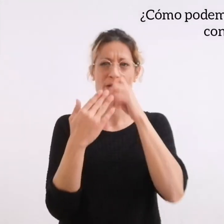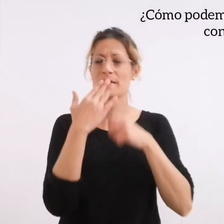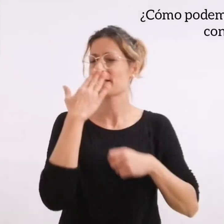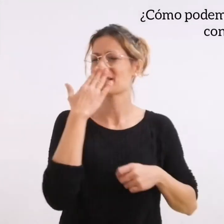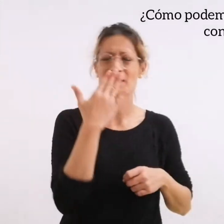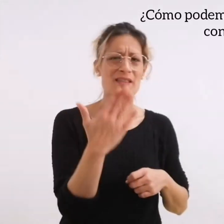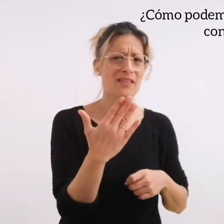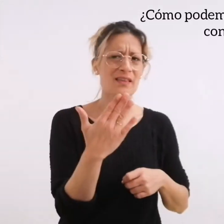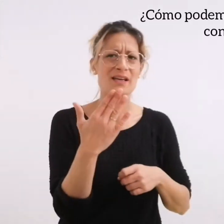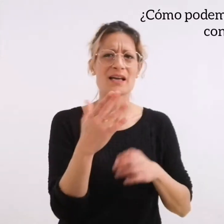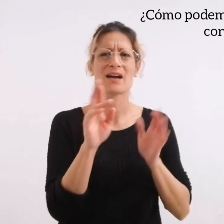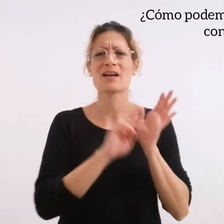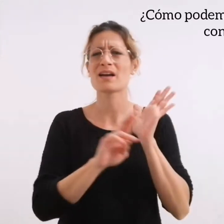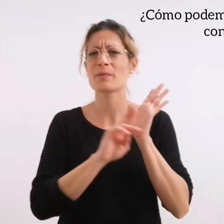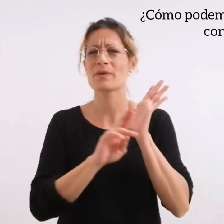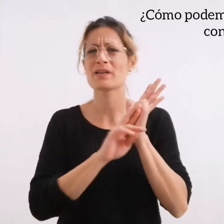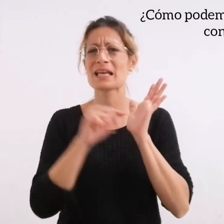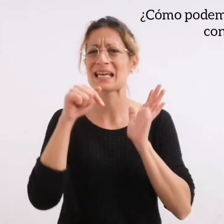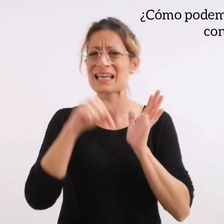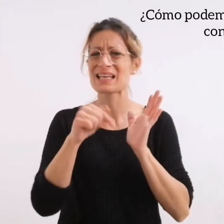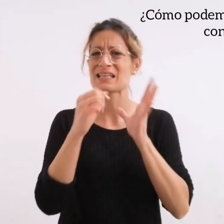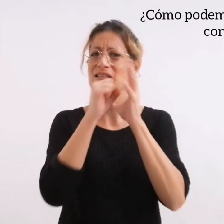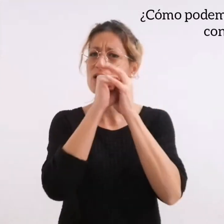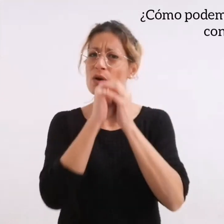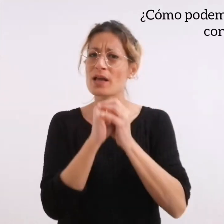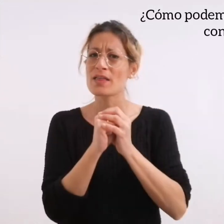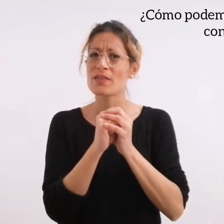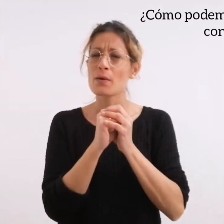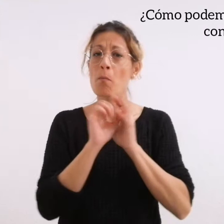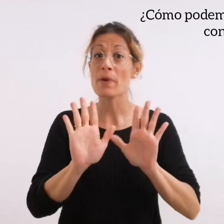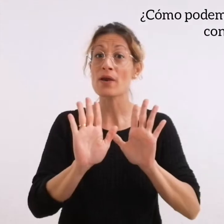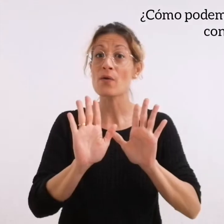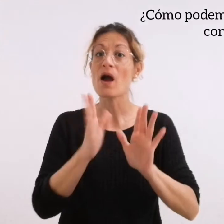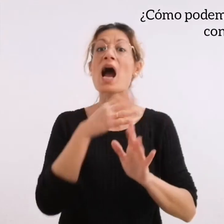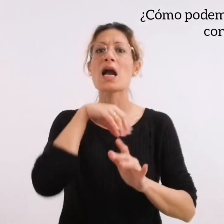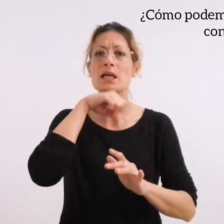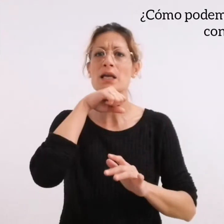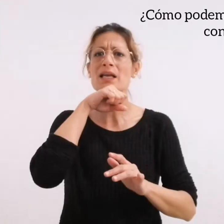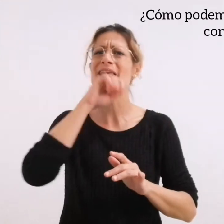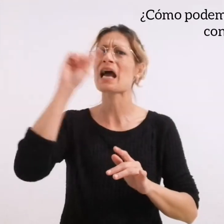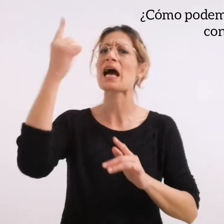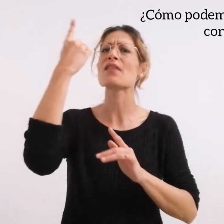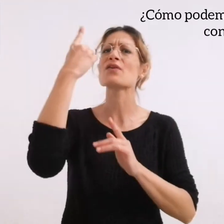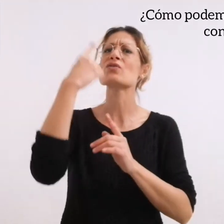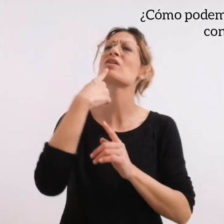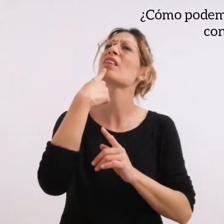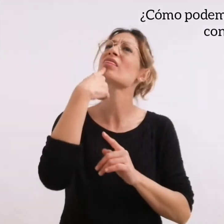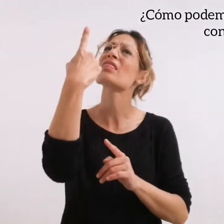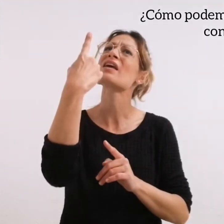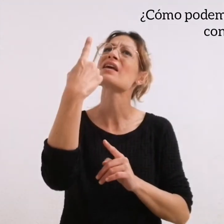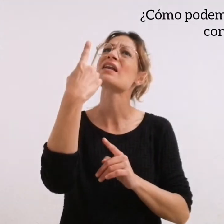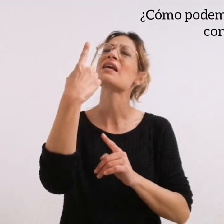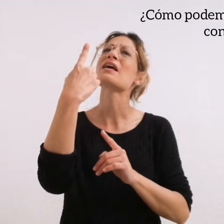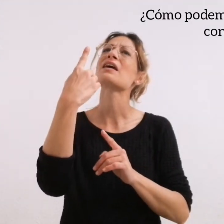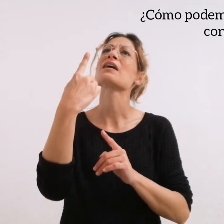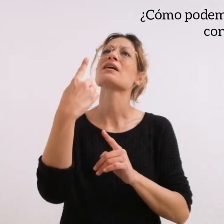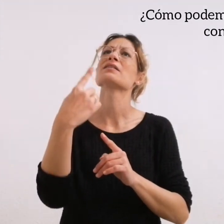esta oración que voy a hacer, pero que lo haga a Dios, que esté invocando el nombre de